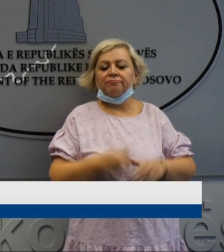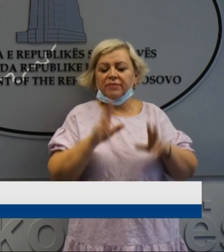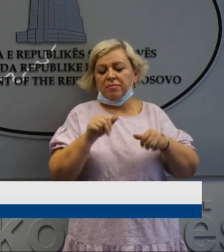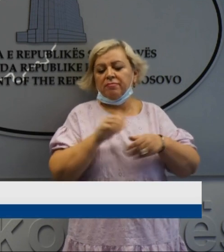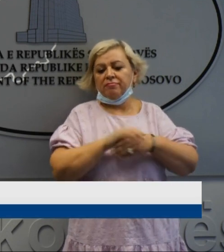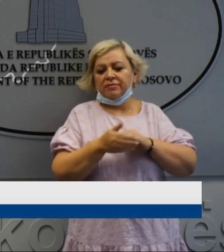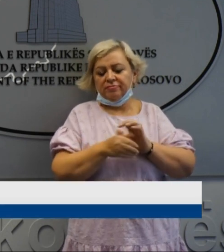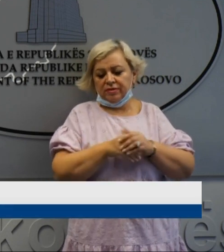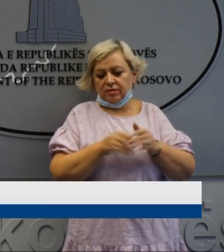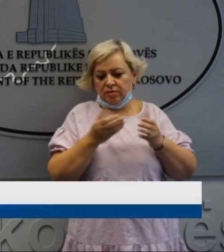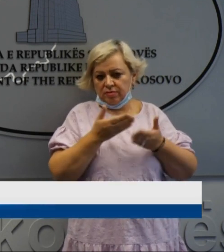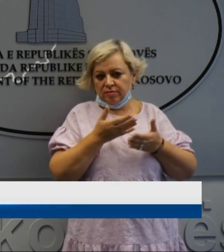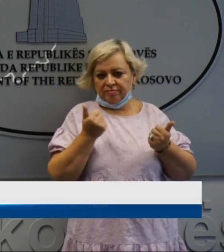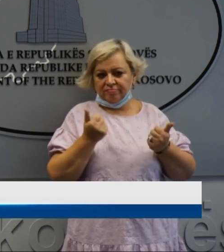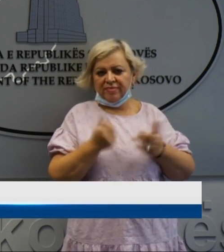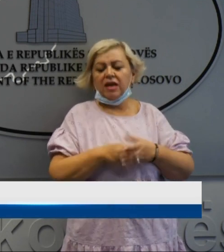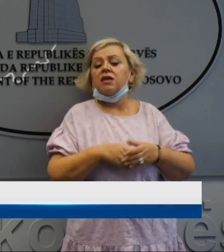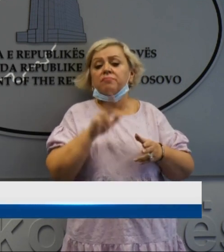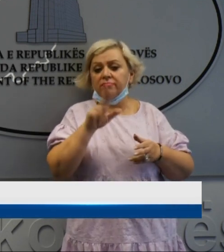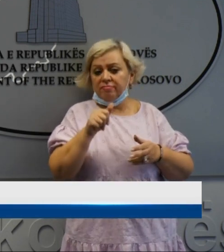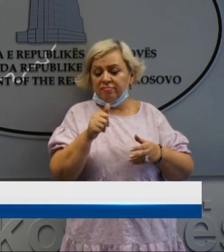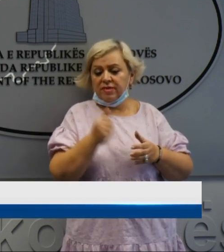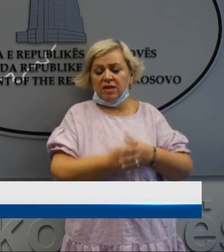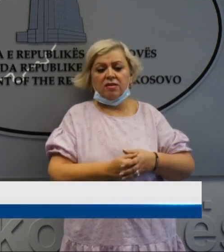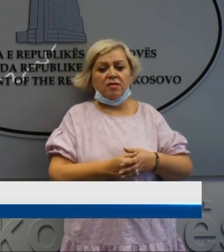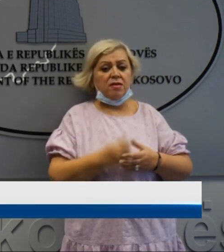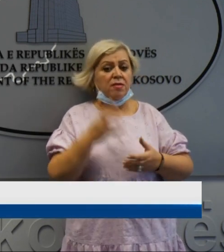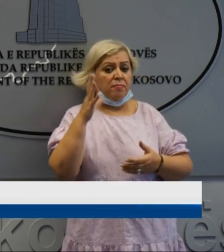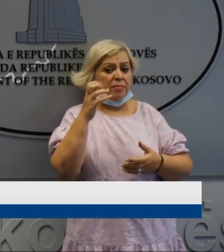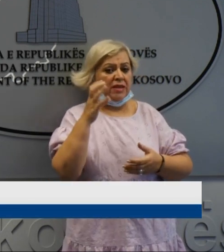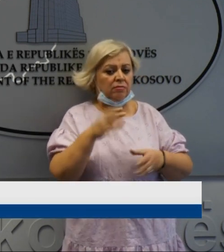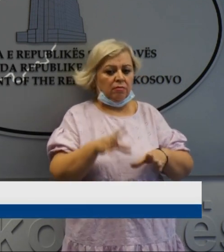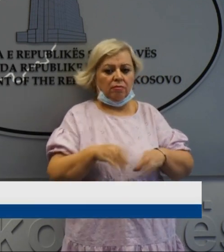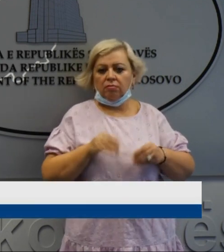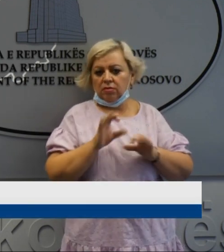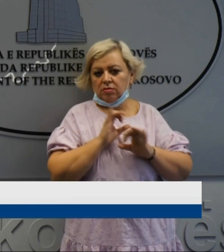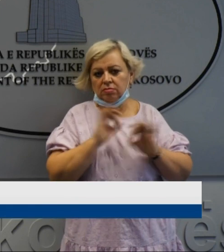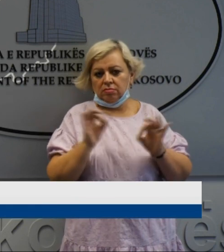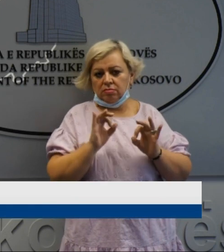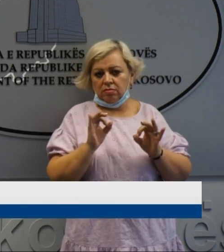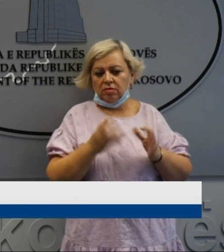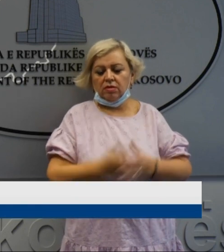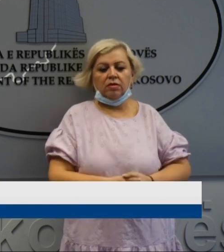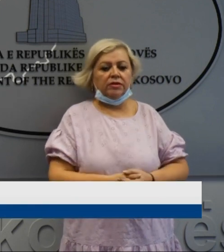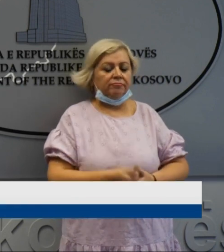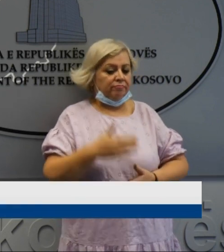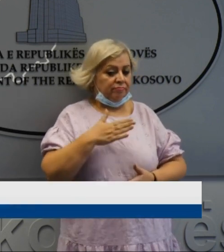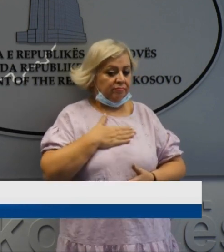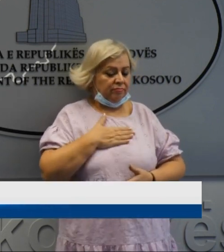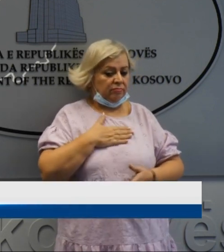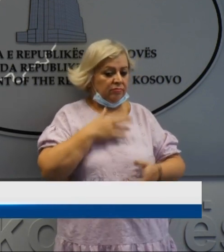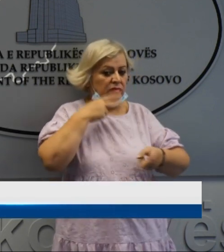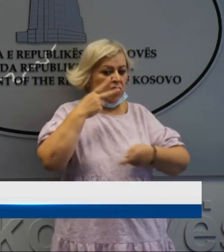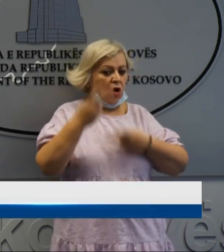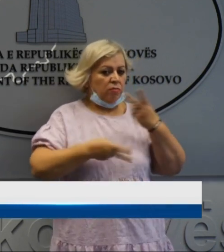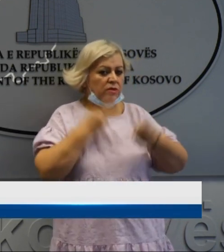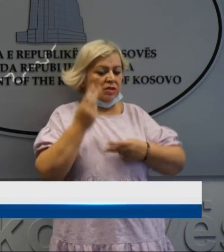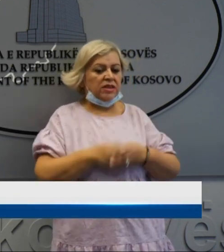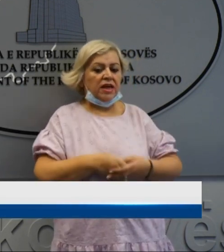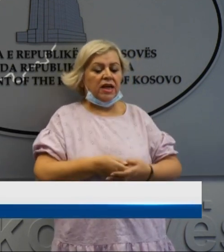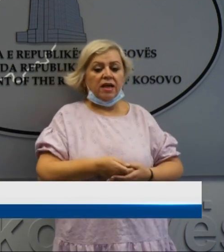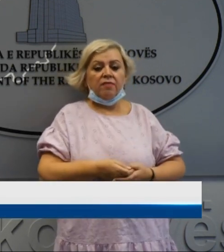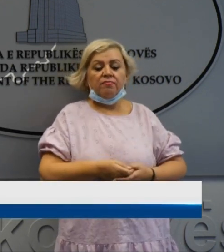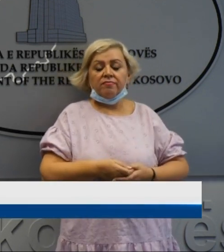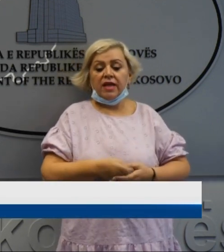kur mbi 500 persona nuk janë pranuar, por ne, Komisioni Ankesave, është duke